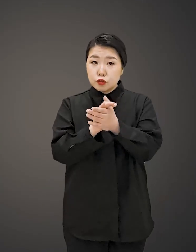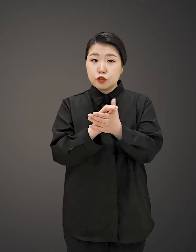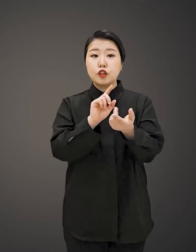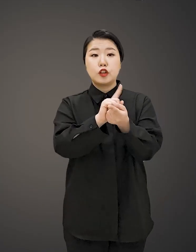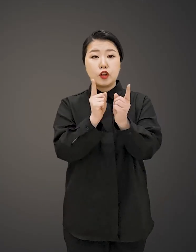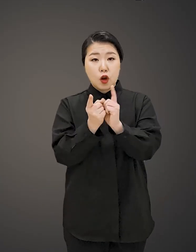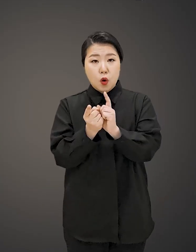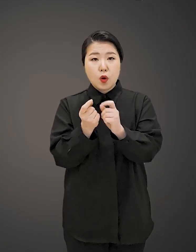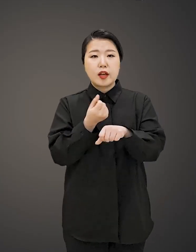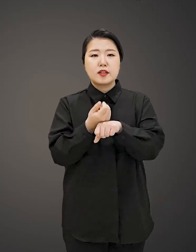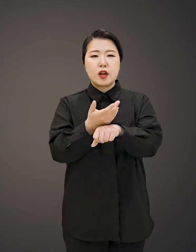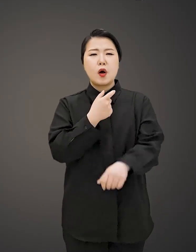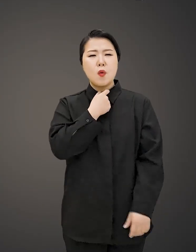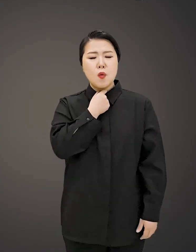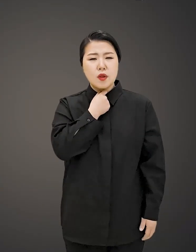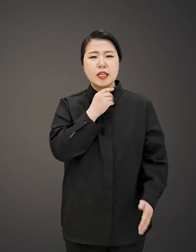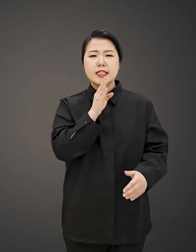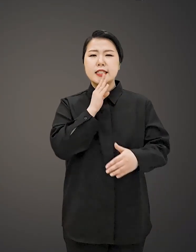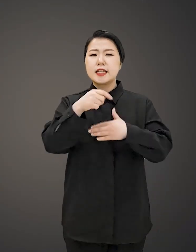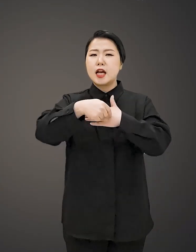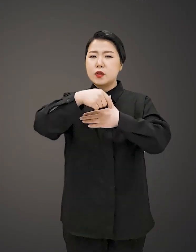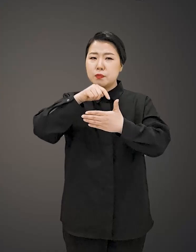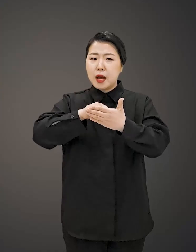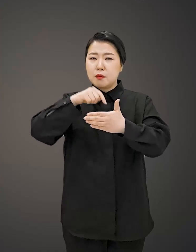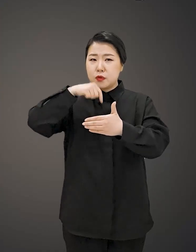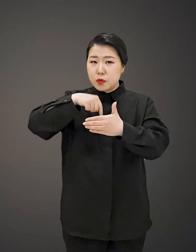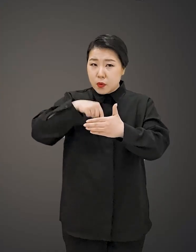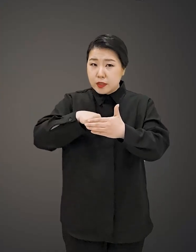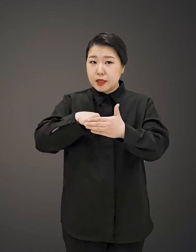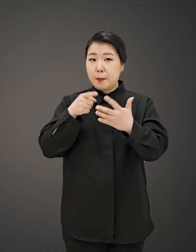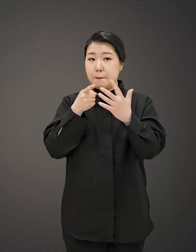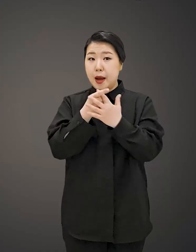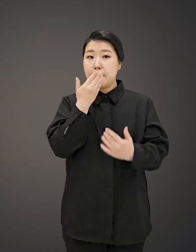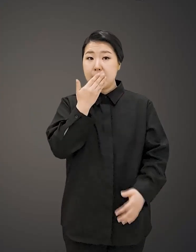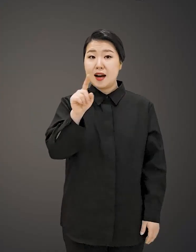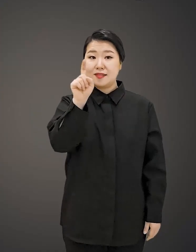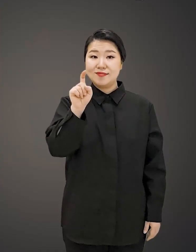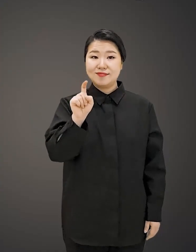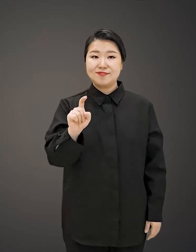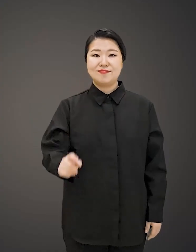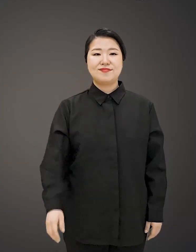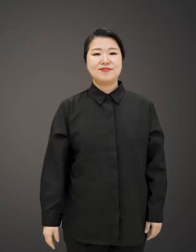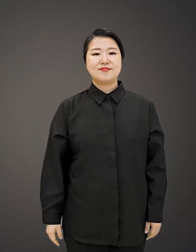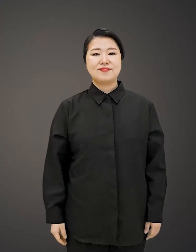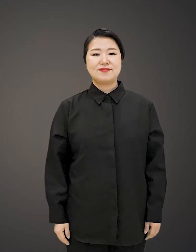친구들은 서로를 향한 진심 어린 속삭임을 눈치챌 수 있을까요?